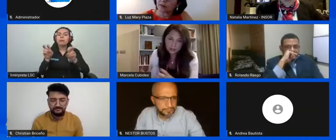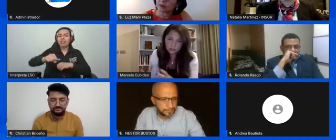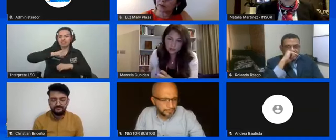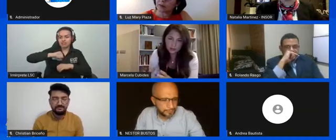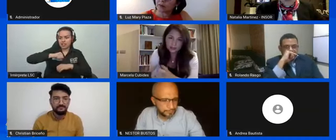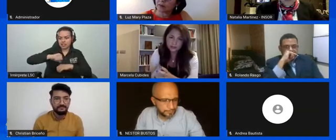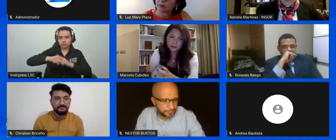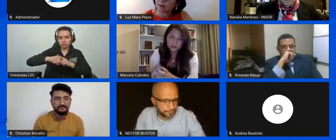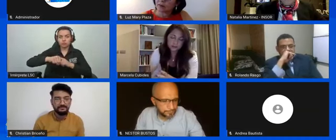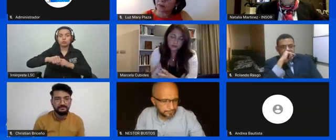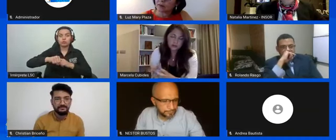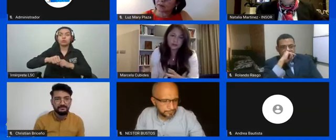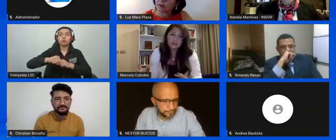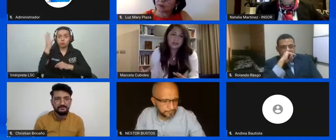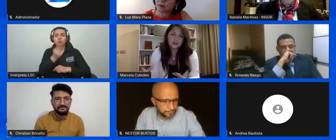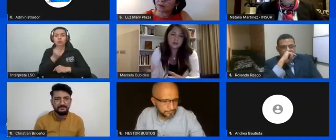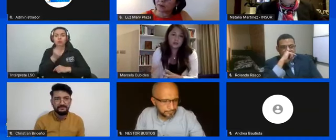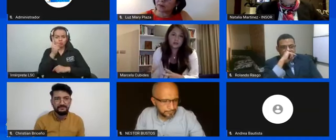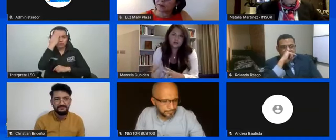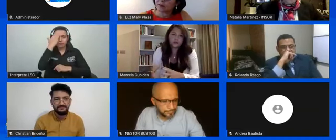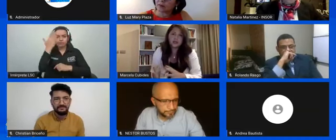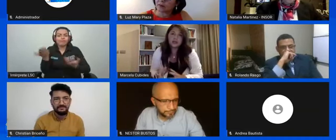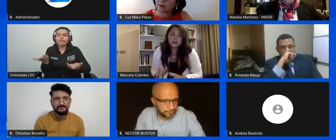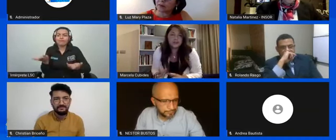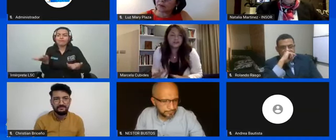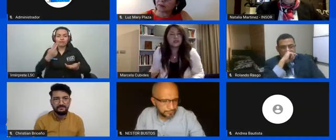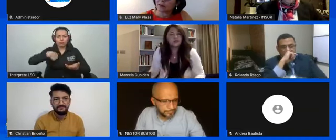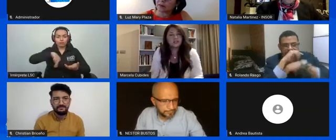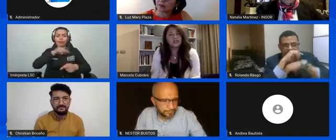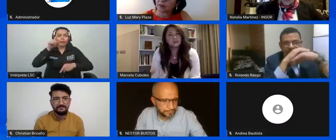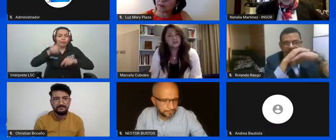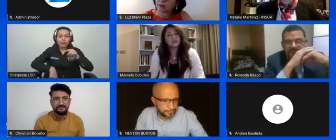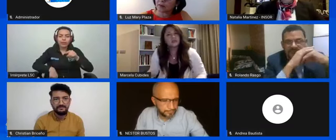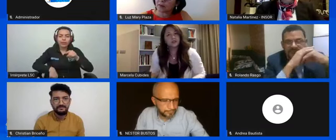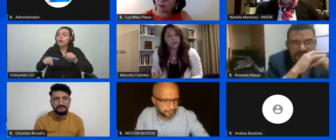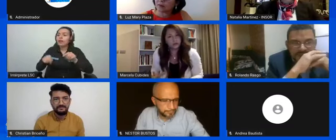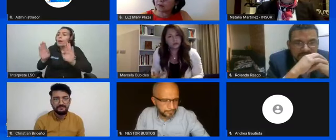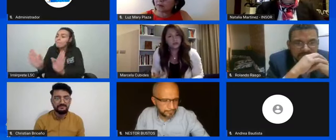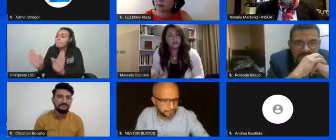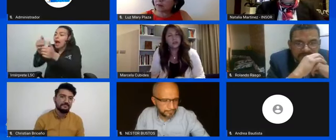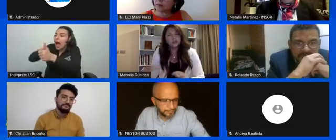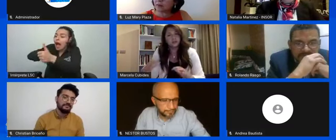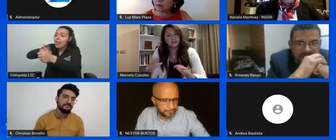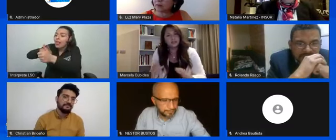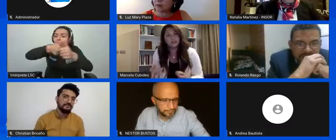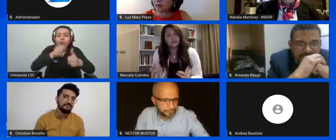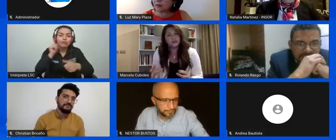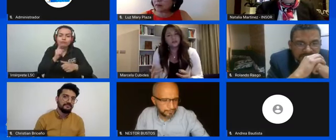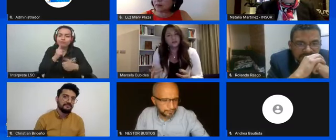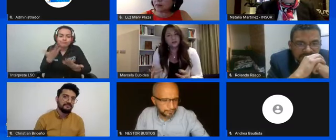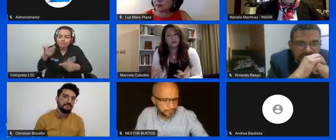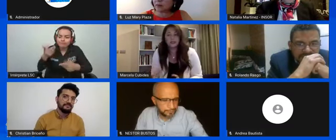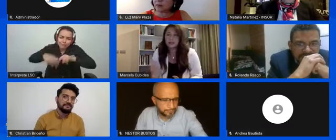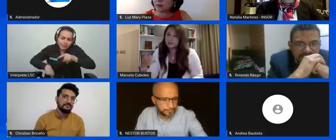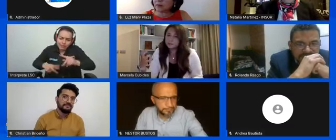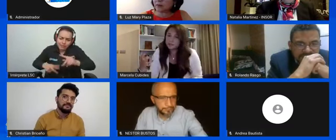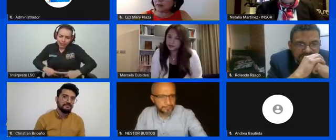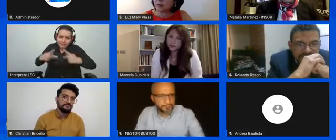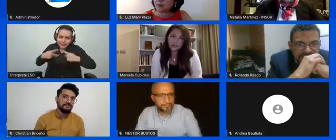a transformarles desafortunadamente la vida a todos los sordos, pero sí cómo incidíamos en su entorno. Entonces, incidir en su entorno